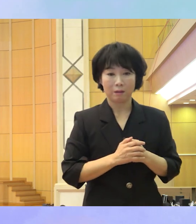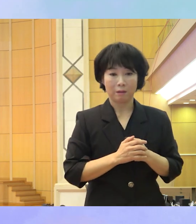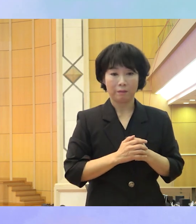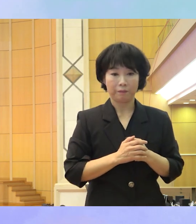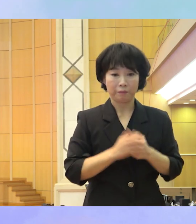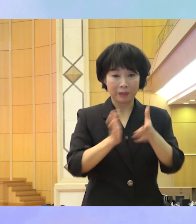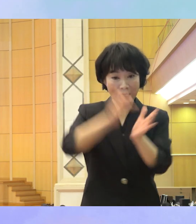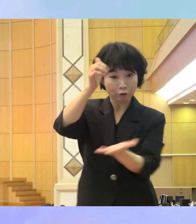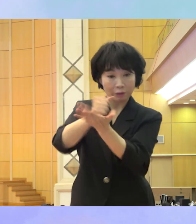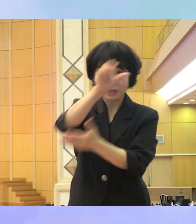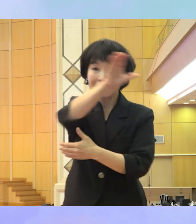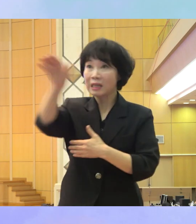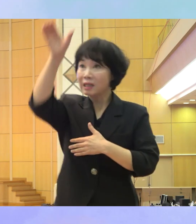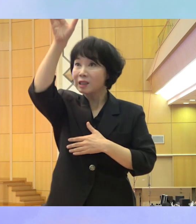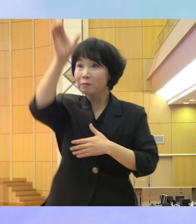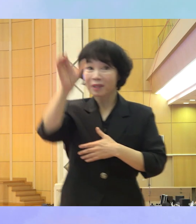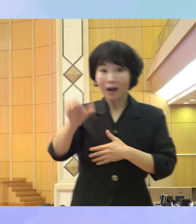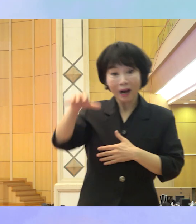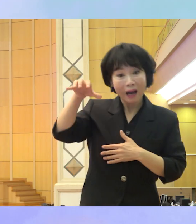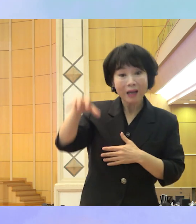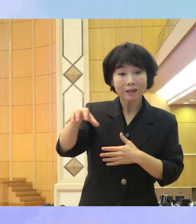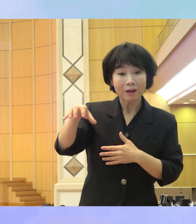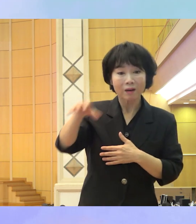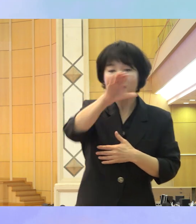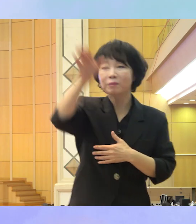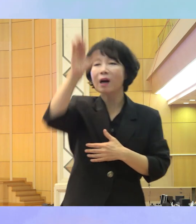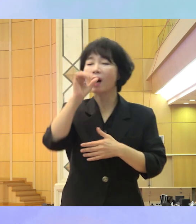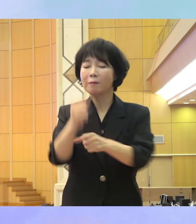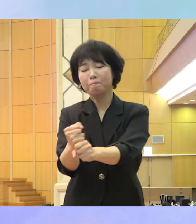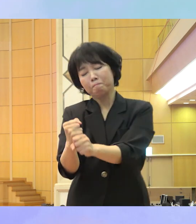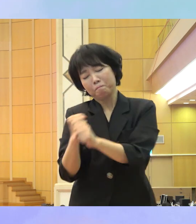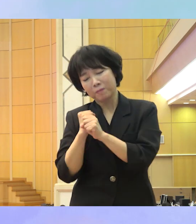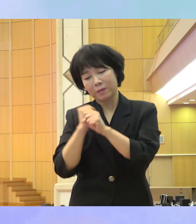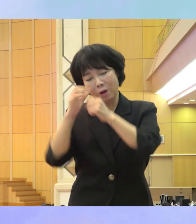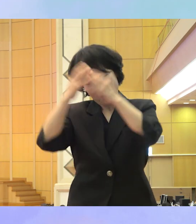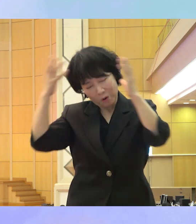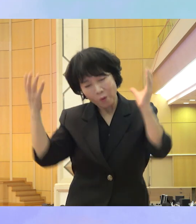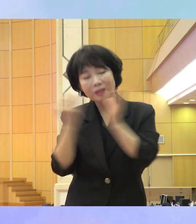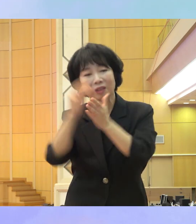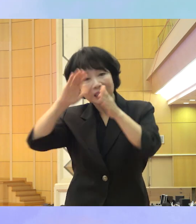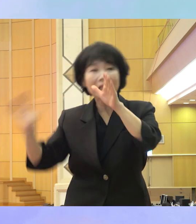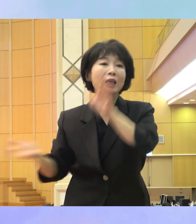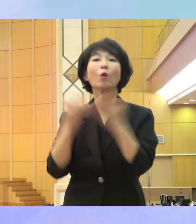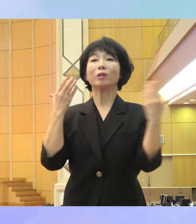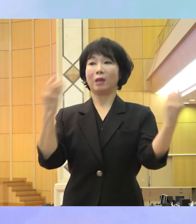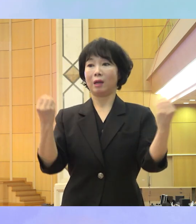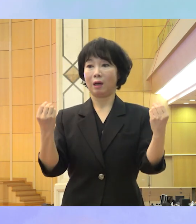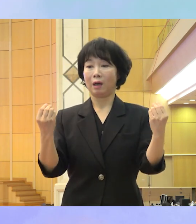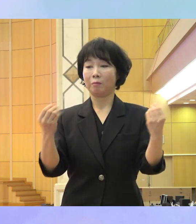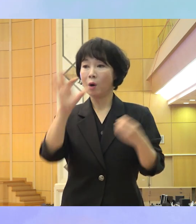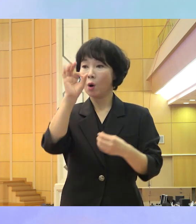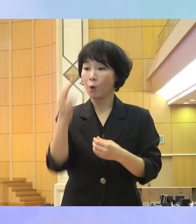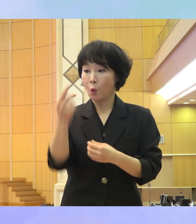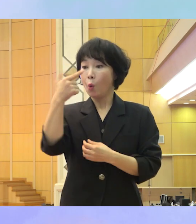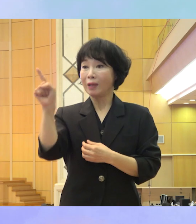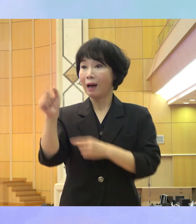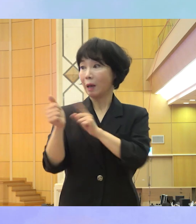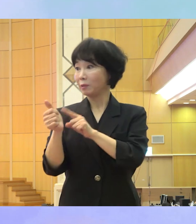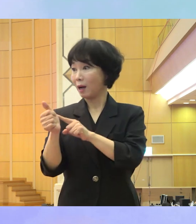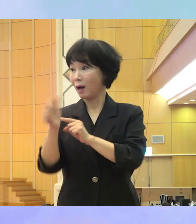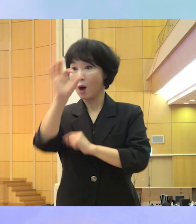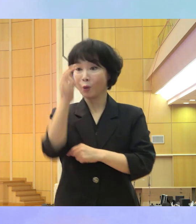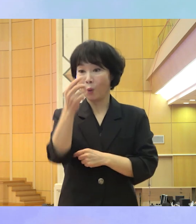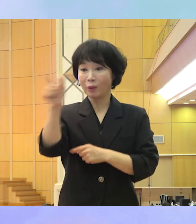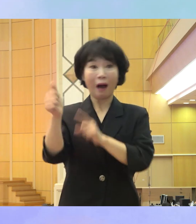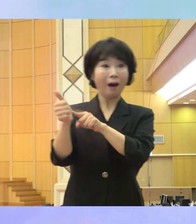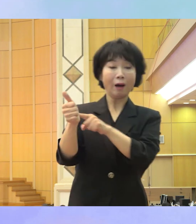근데 예수님이 십자가에 와서 십자가 지면 다 이루었잖아요. 그럼 요나라는 사람 여러분 잘 아시다시피 요나가 어떤